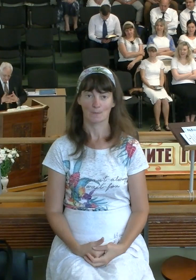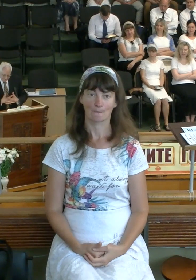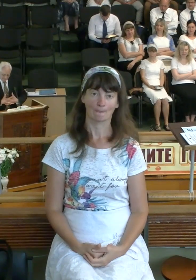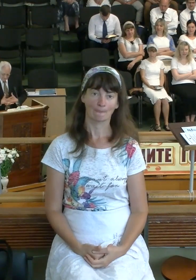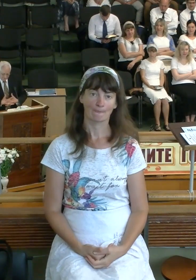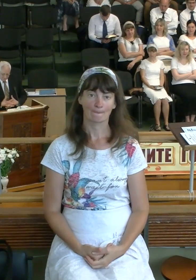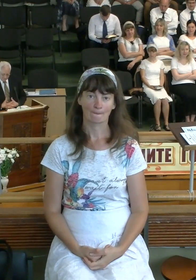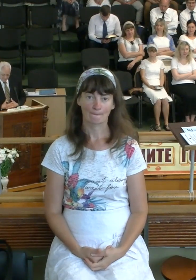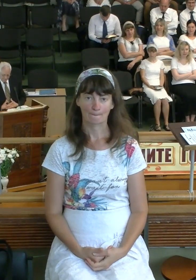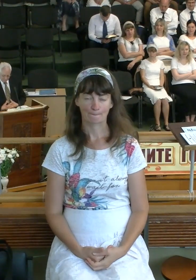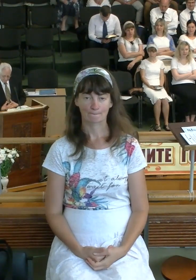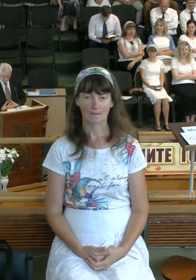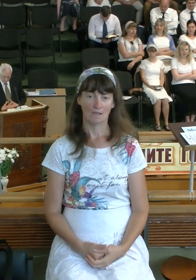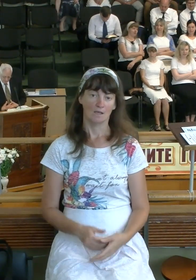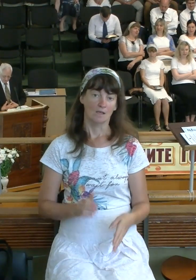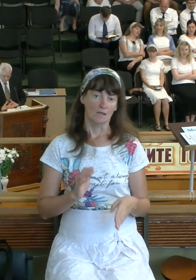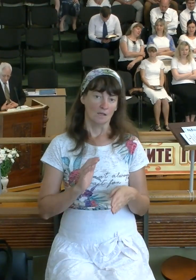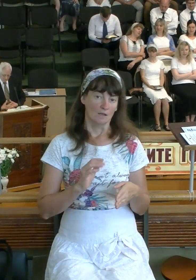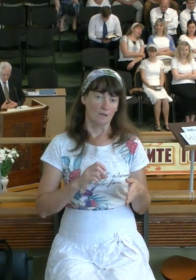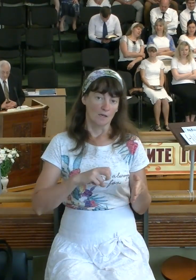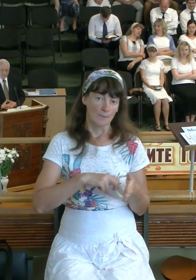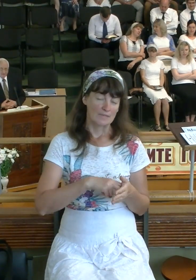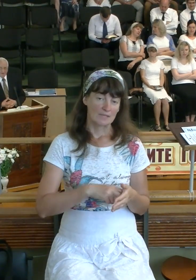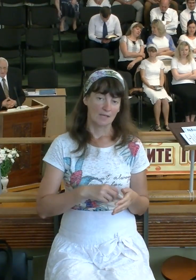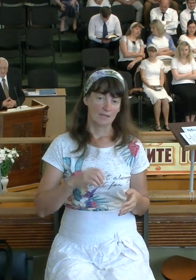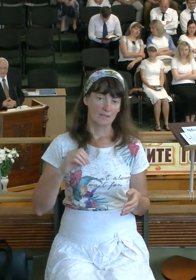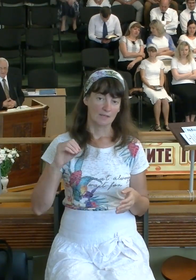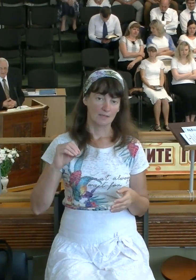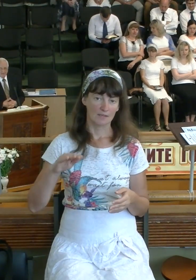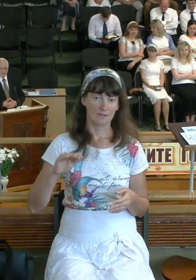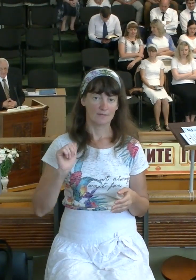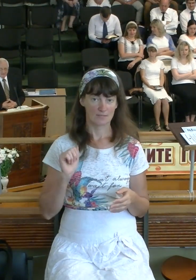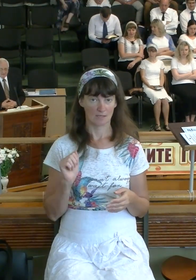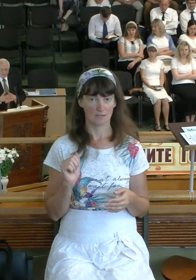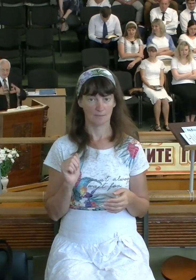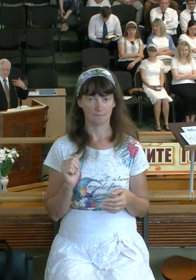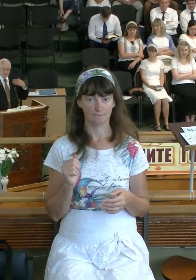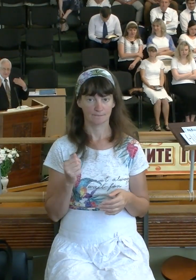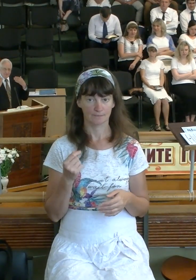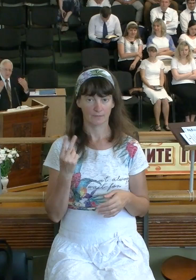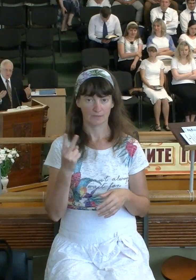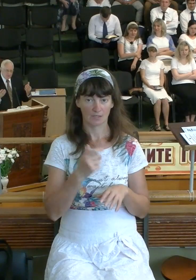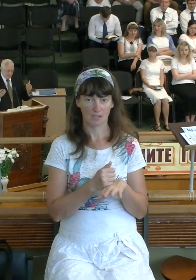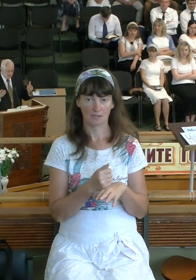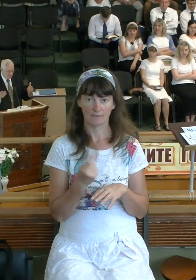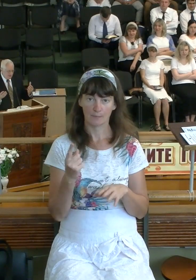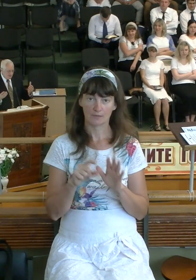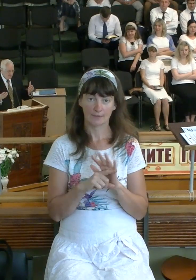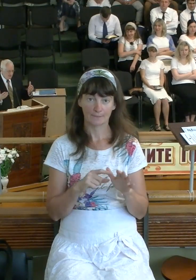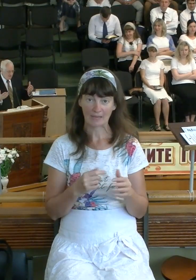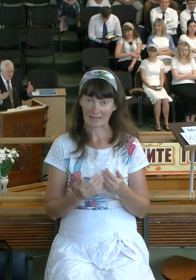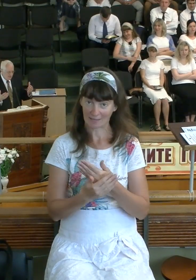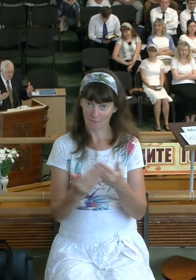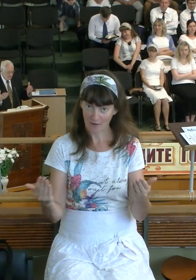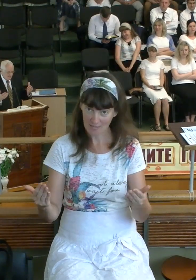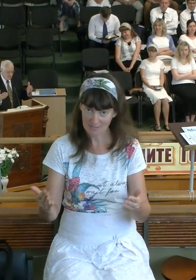Послание Ефесянам 2 глава 1 3 стиха. И вас, мертвых,